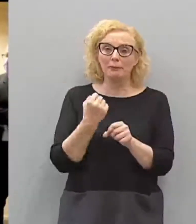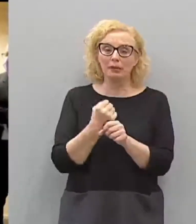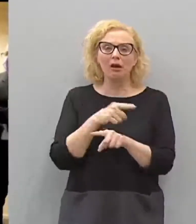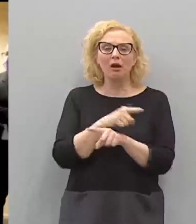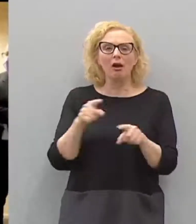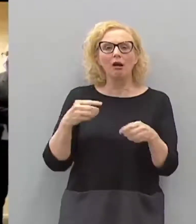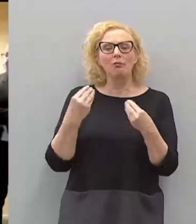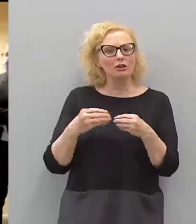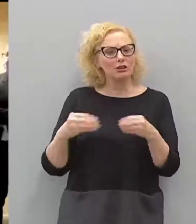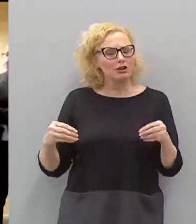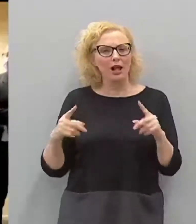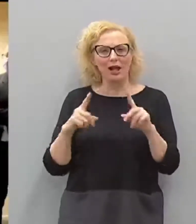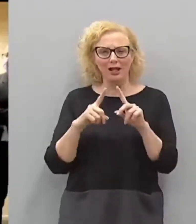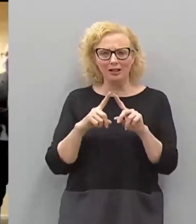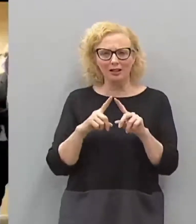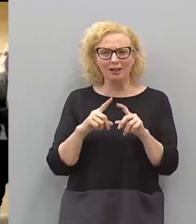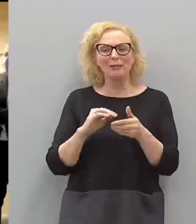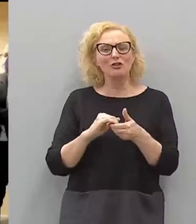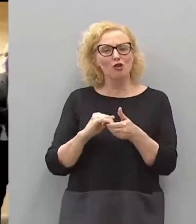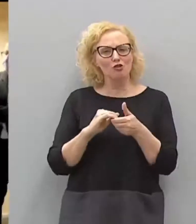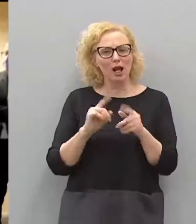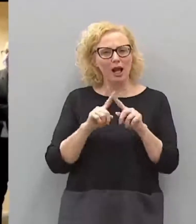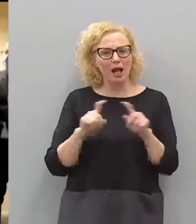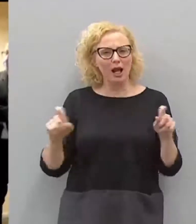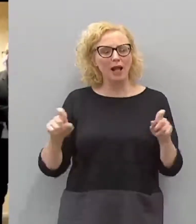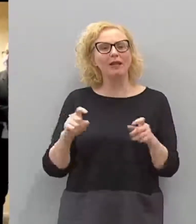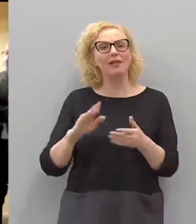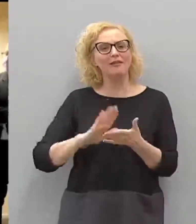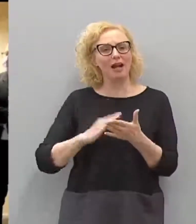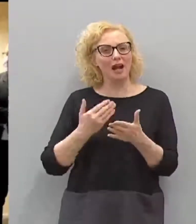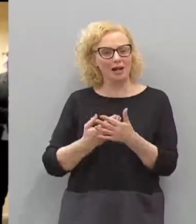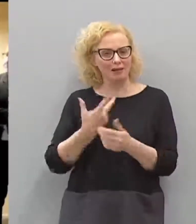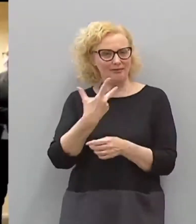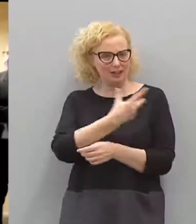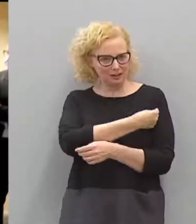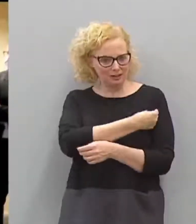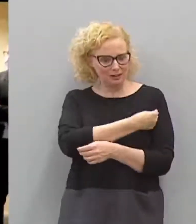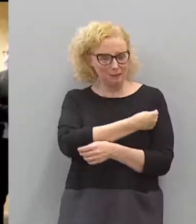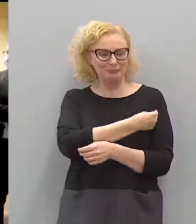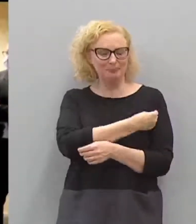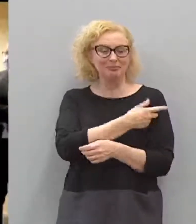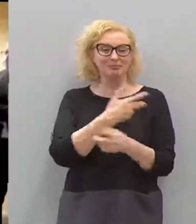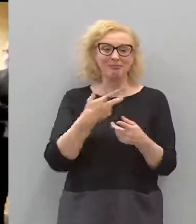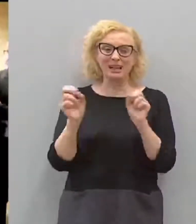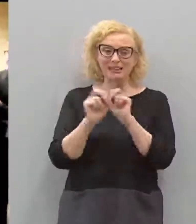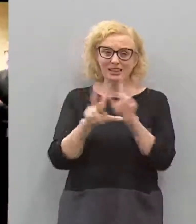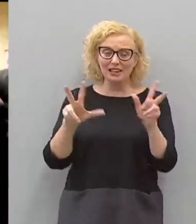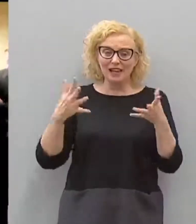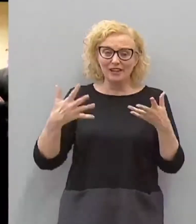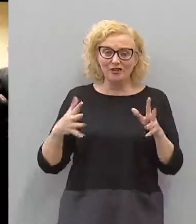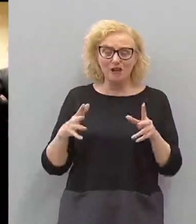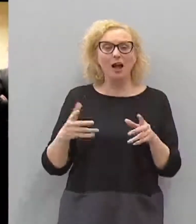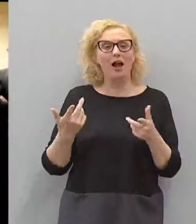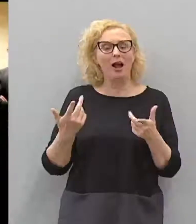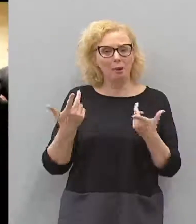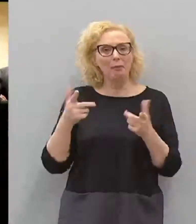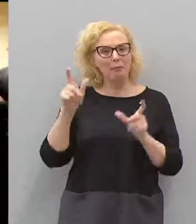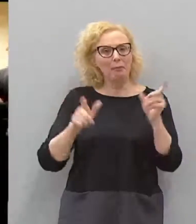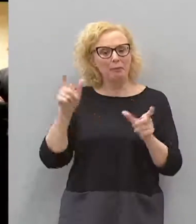punto anche delle sociali dell'importanza del vaccino un segnale che comunque è stato già ampiamente raccolto da